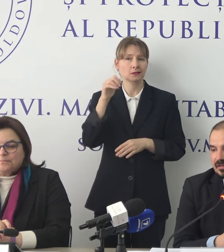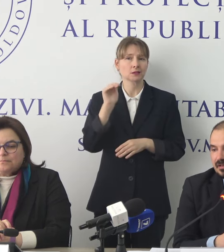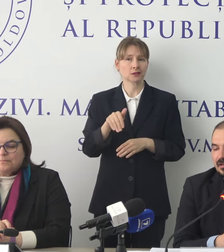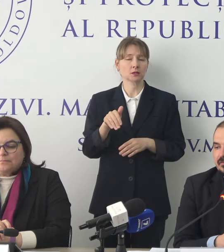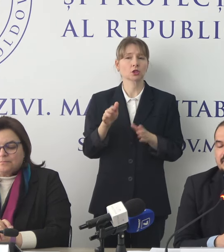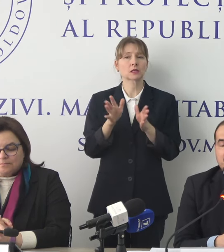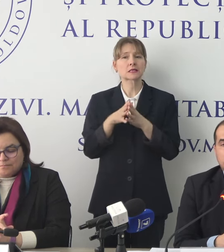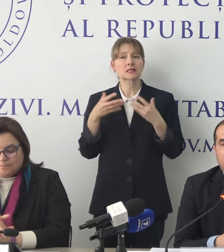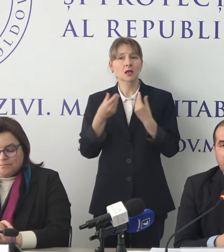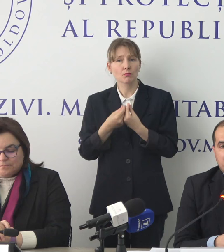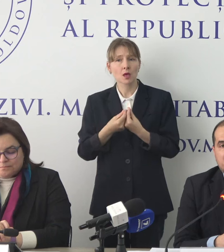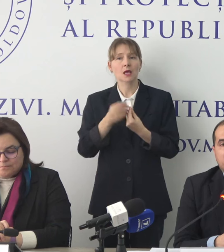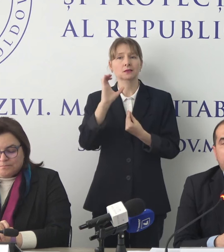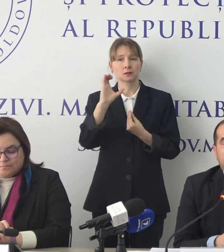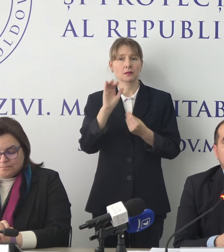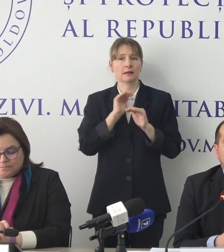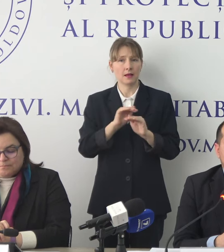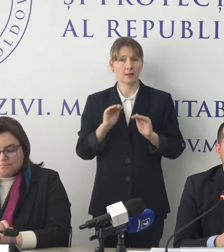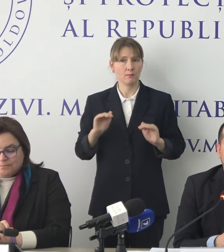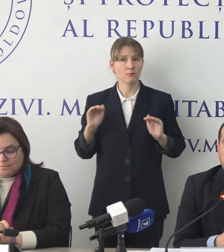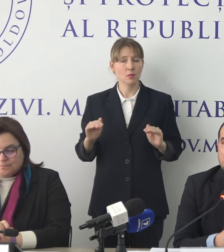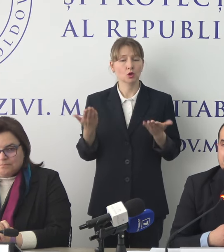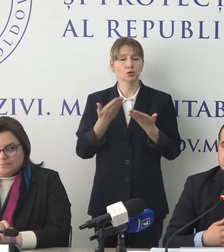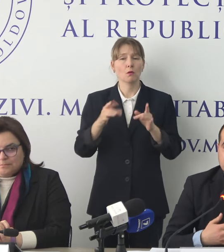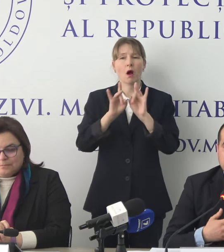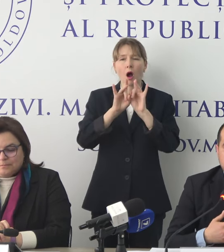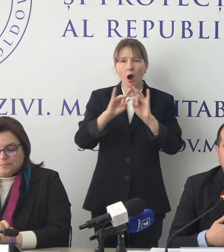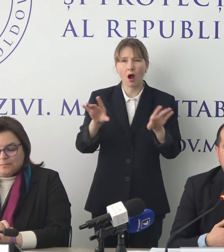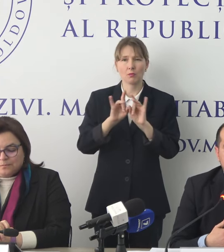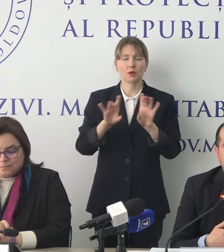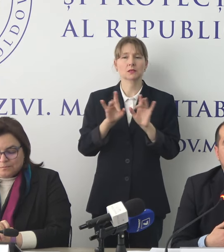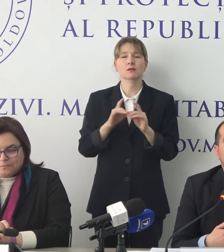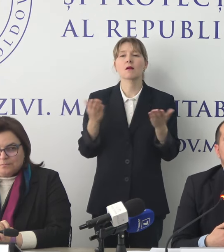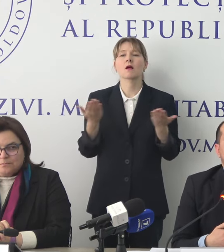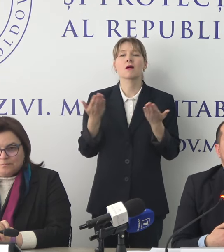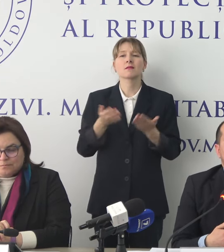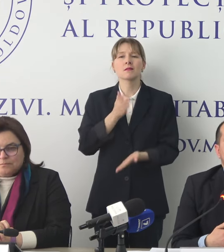de familii cu copii, pentru a le explica care sunt